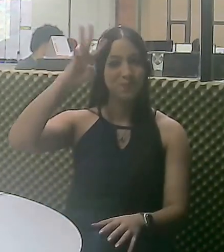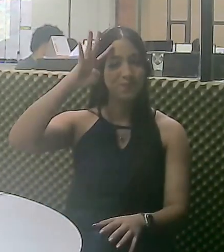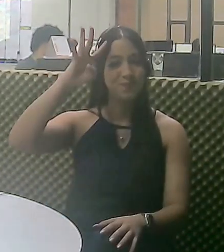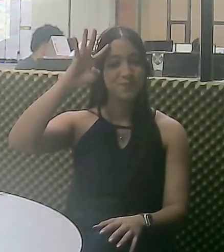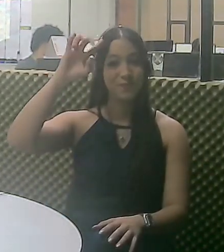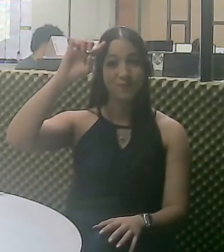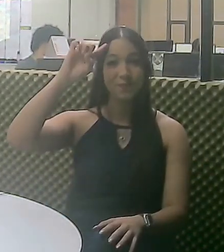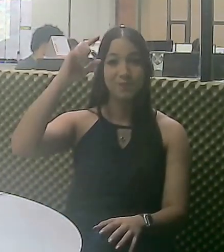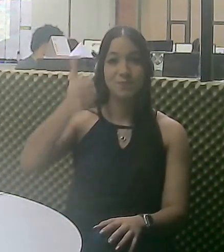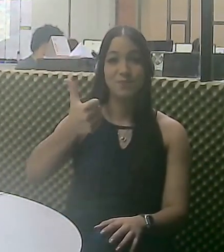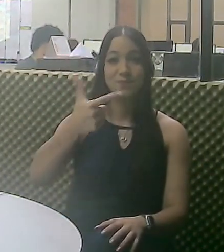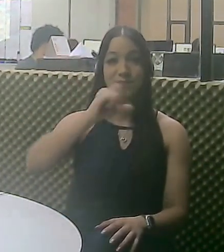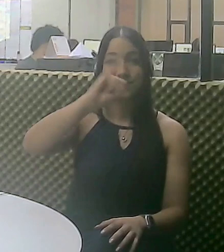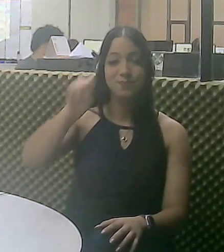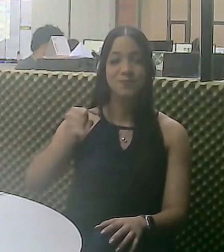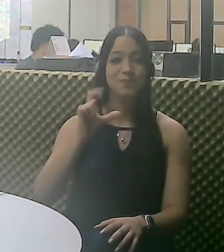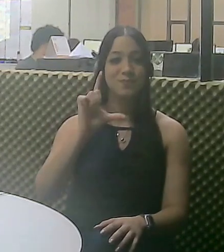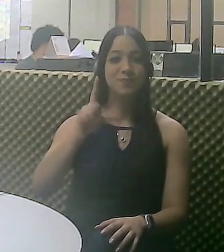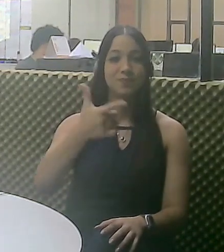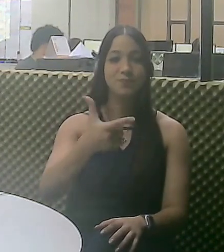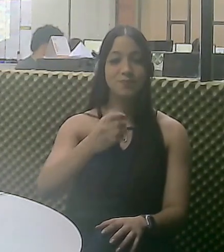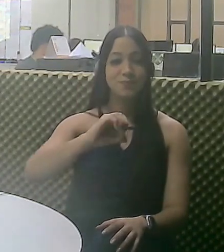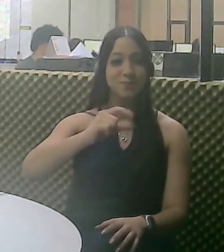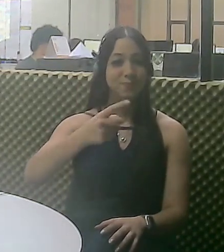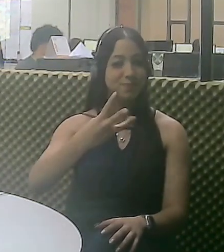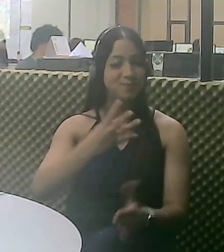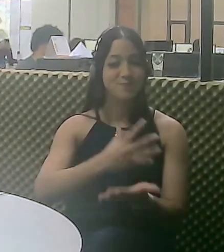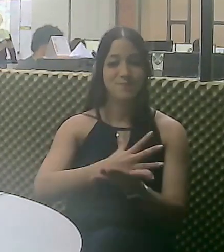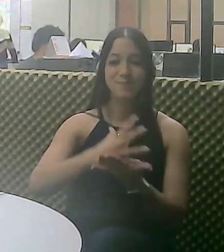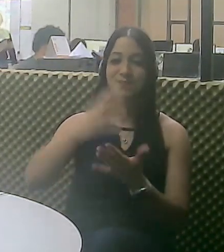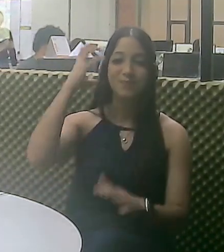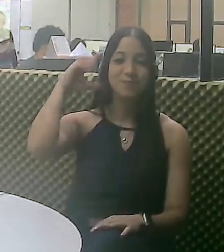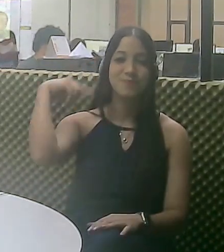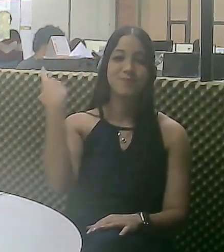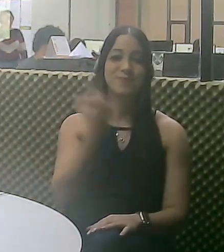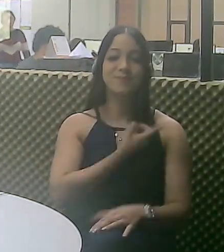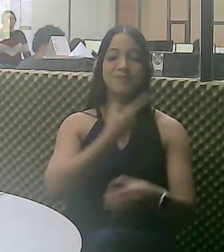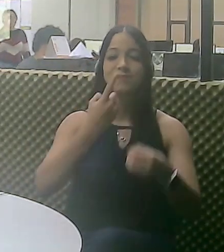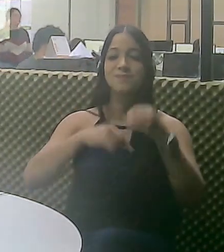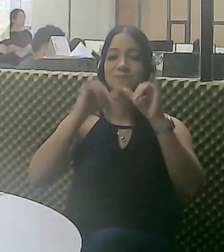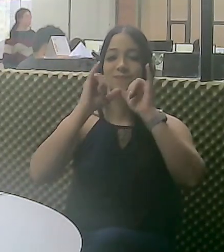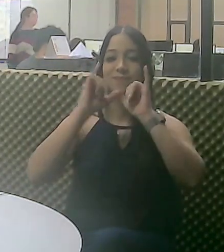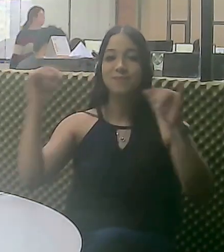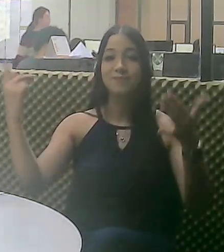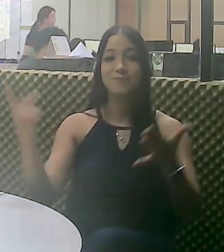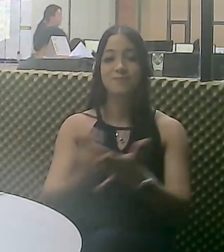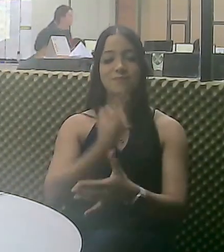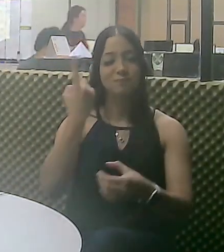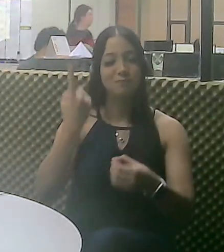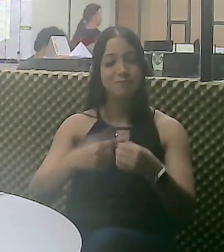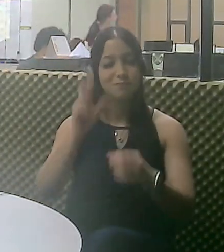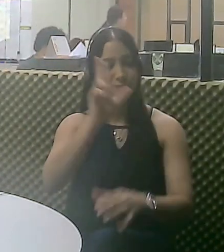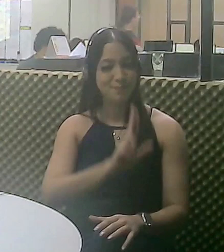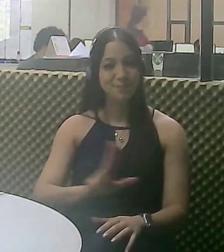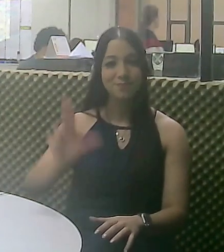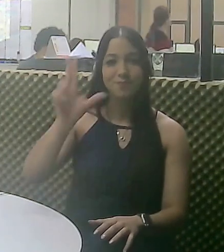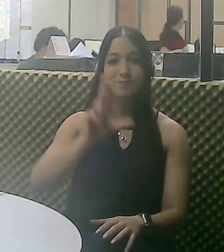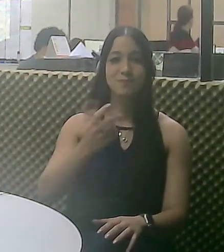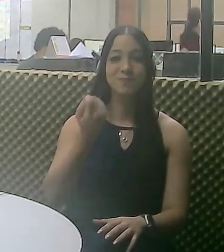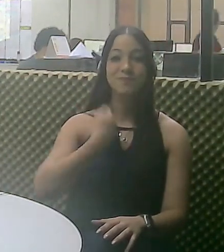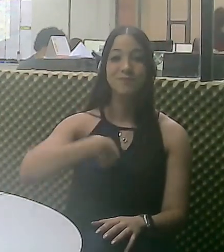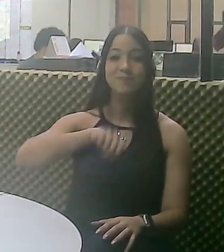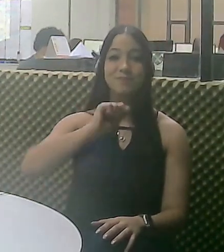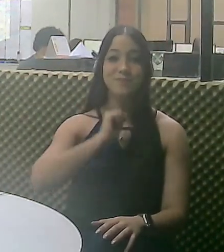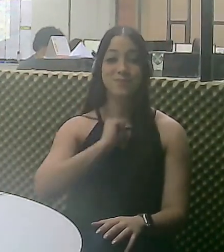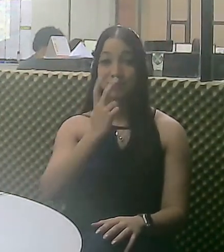dia 12 de julho de 2023 está no ar a rádio nossa cidade com o boletim de notícias sobre o que de fato acontecem